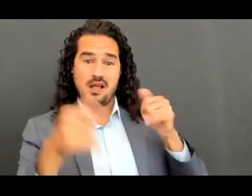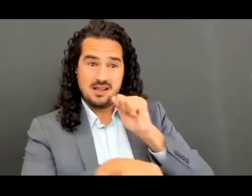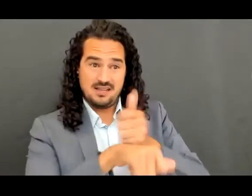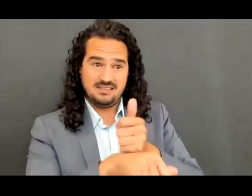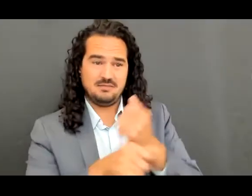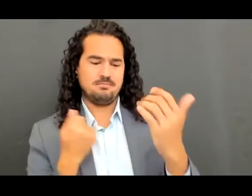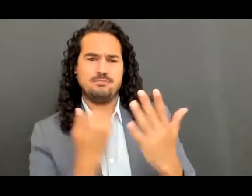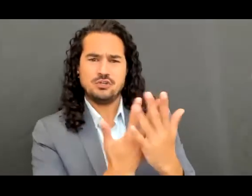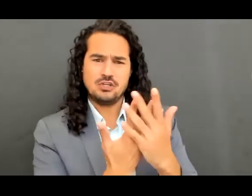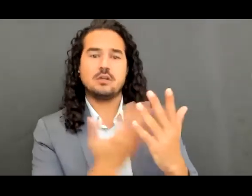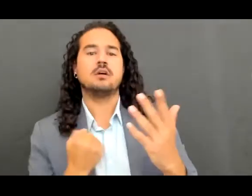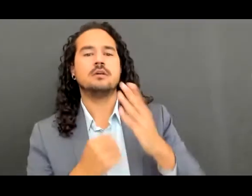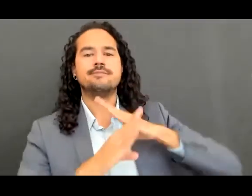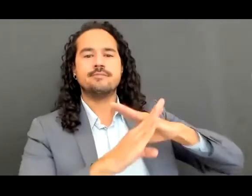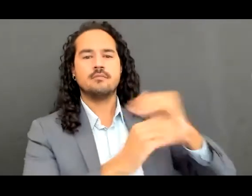en la parte sureste,